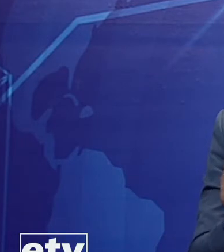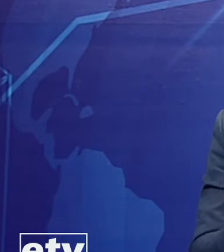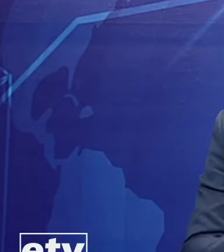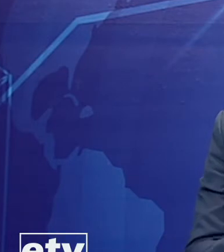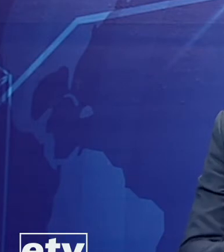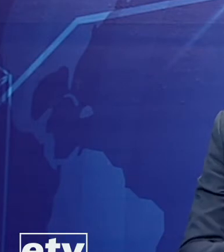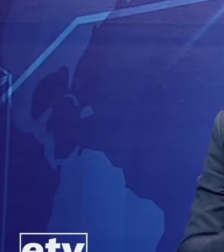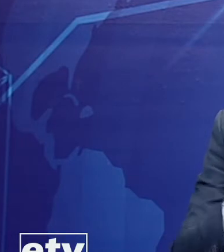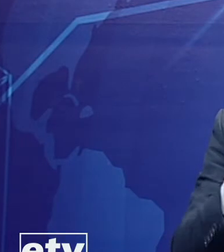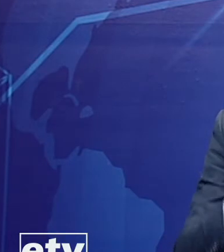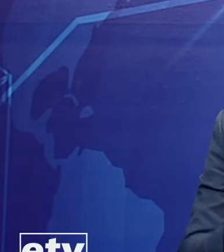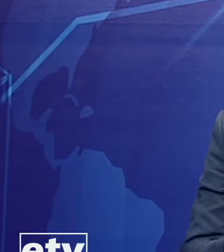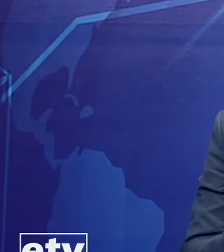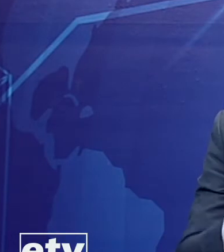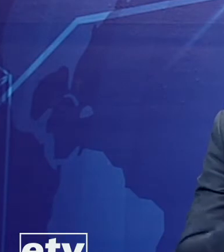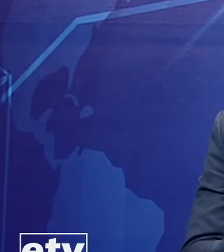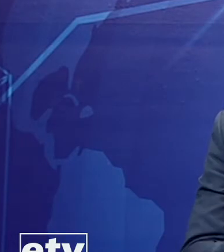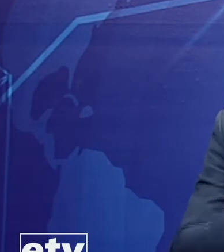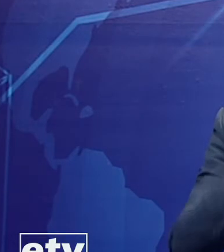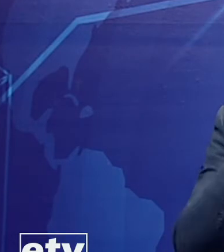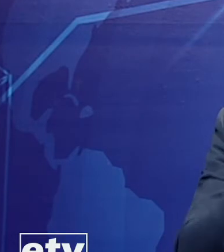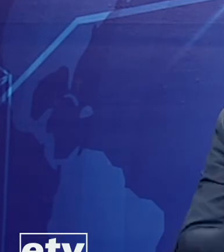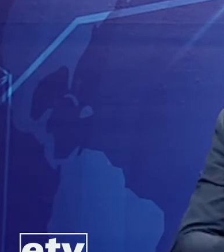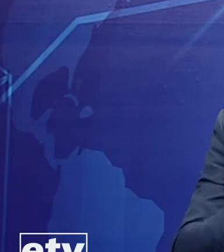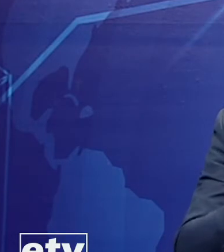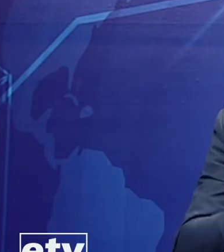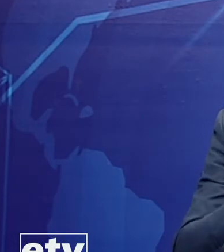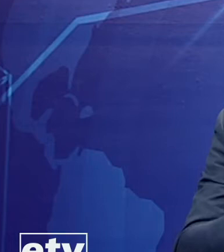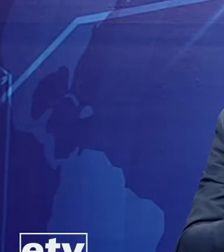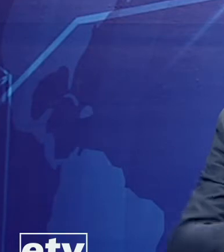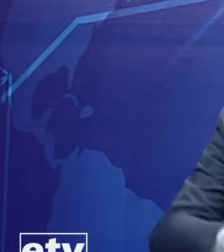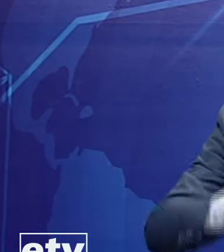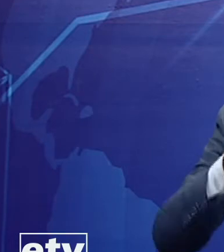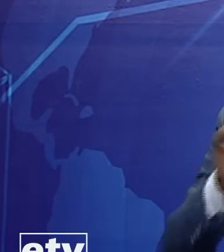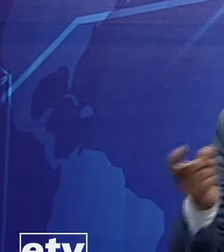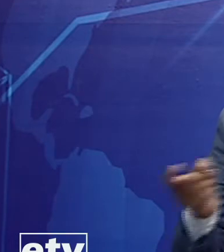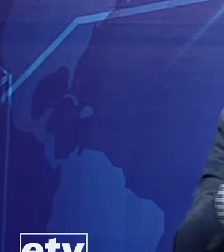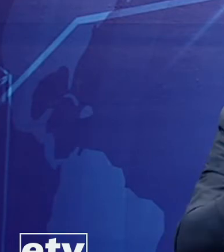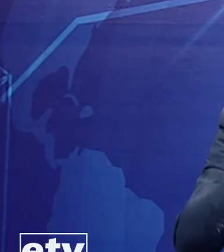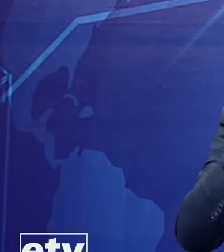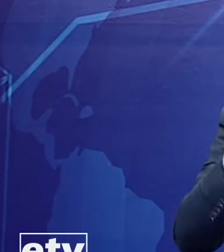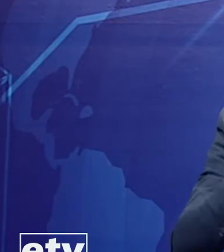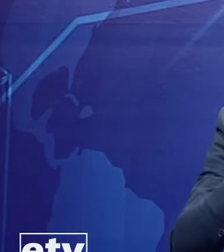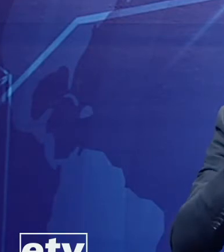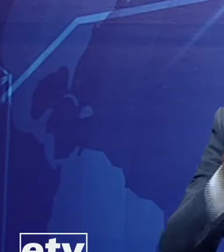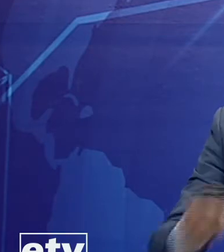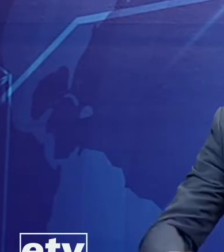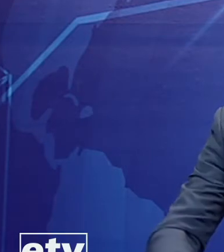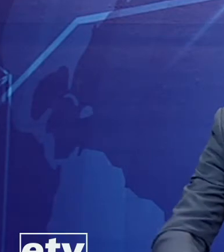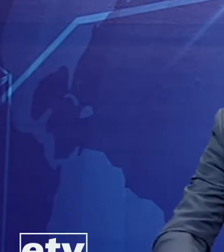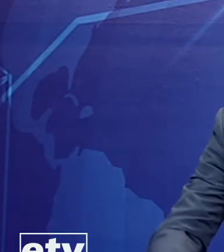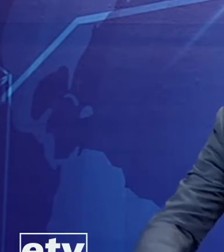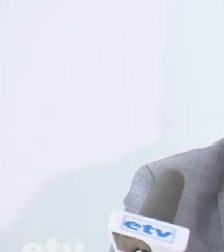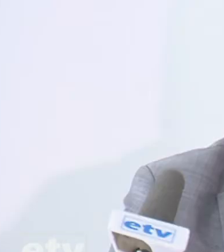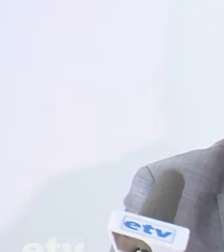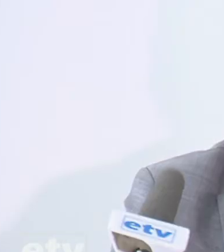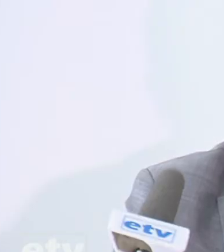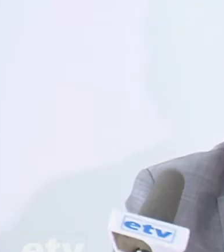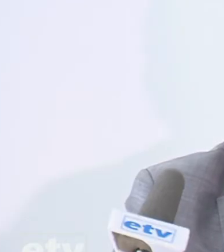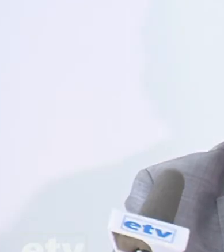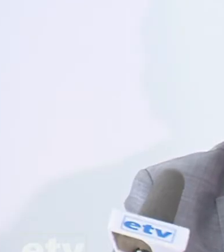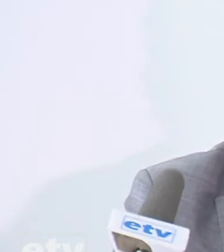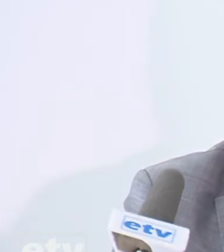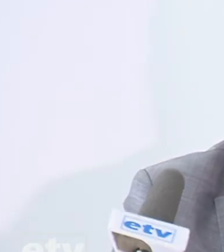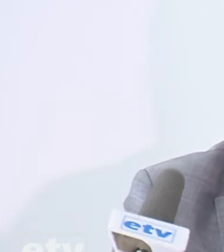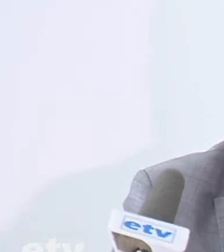ፈተና በተመዝጋቢ በተፈታኝም እንዲሁም በውጤትም ደረጃ ከፍተኛ መሆኑን ገልጸዋል። ስርዓተ